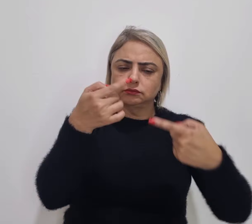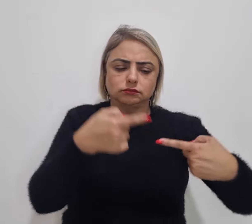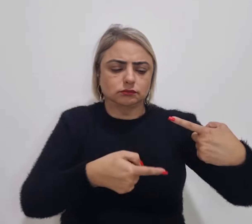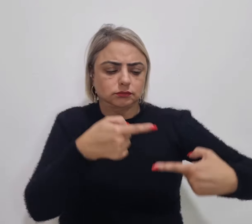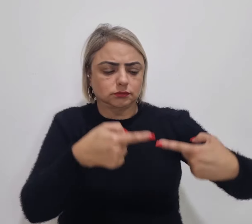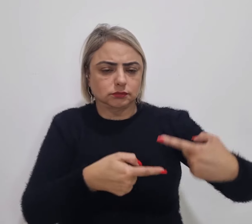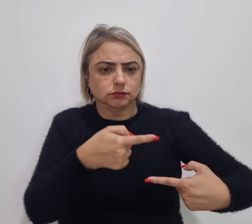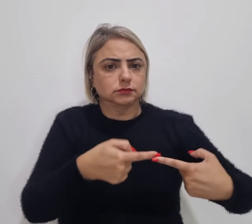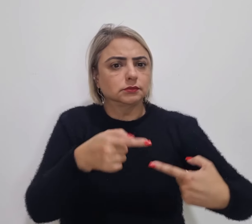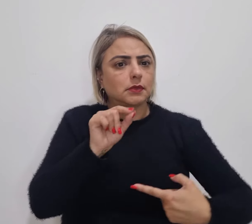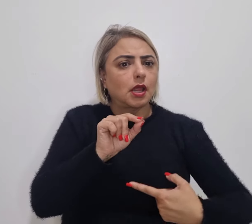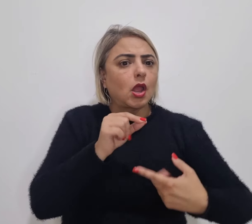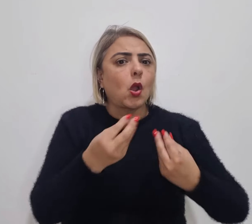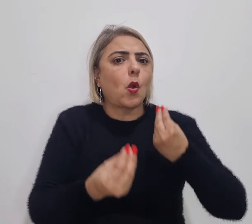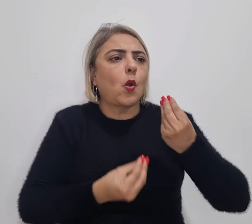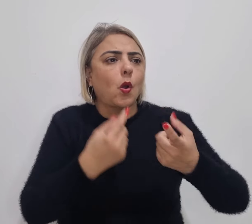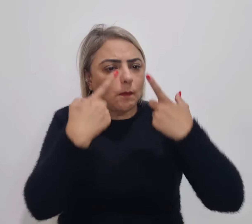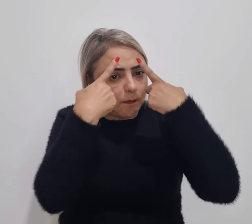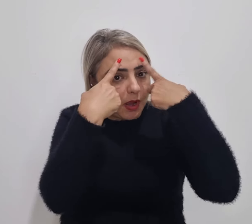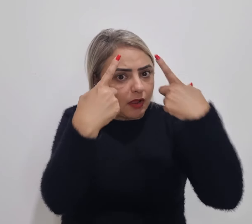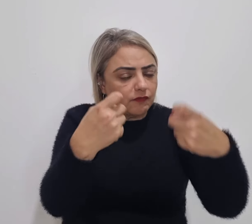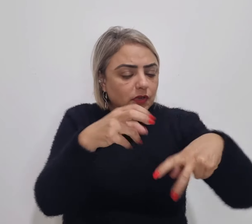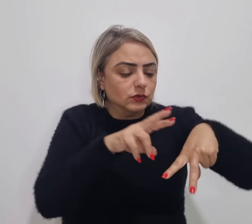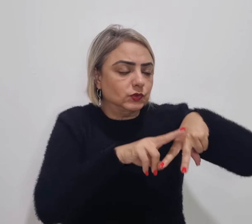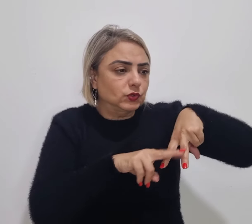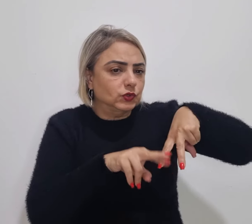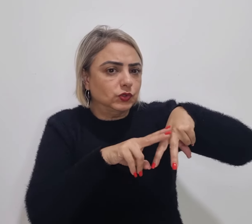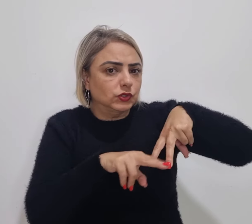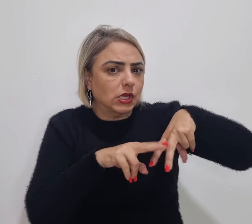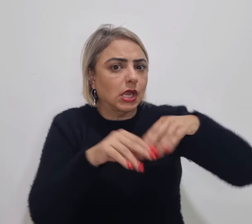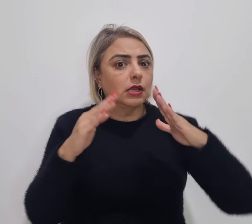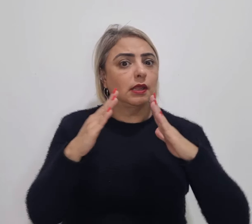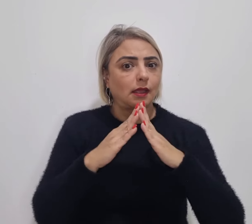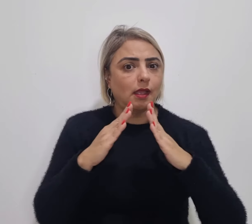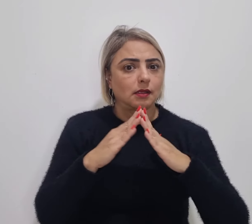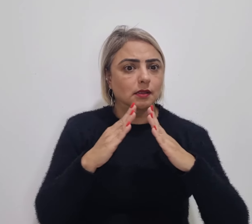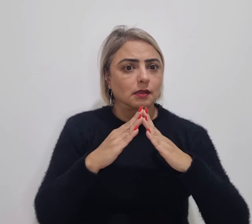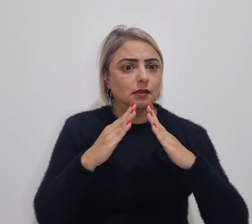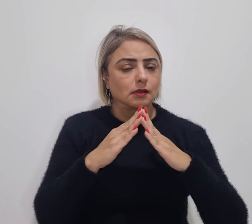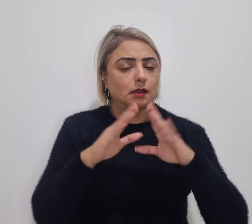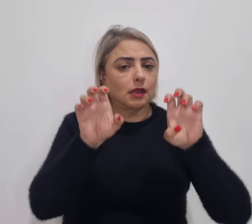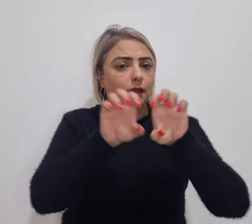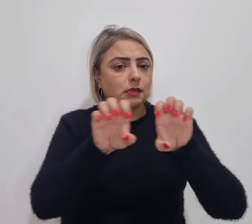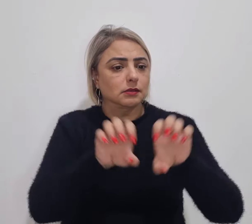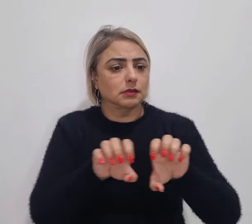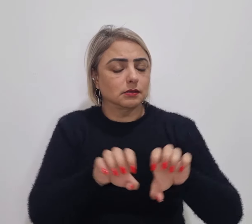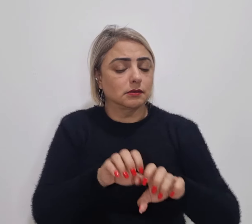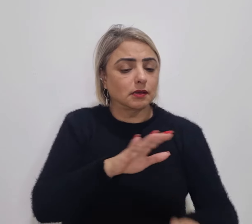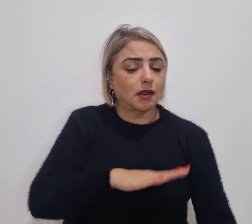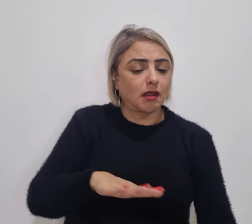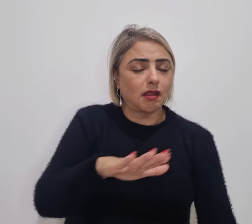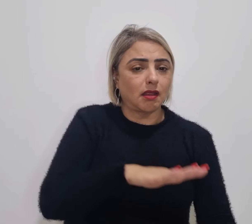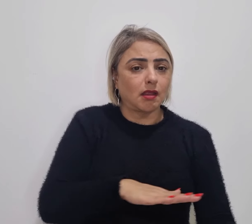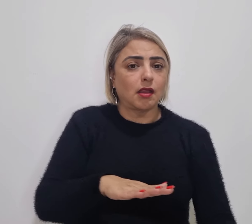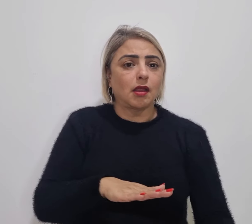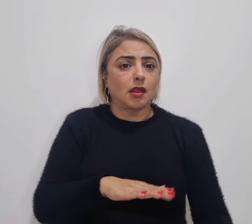respeito de como a violência de gênero e doméstica estruturam um ambiente passível de